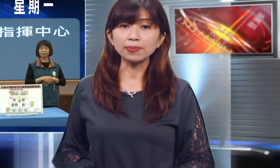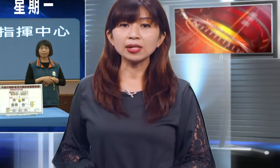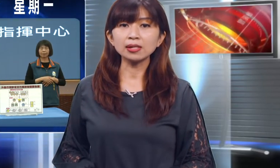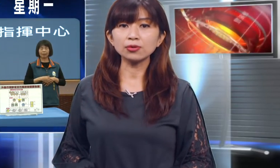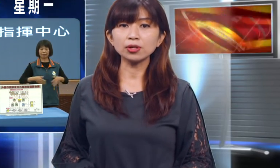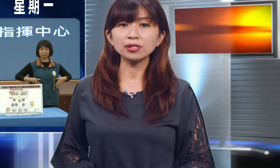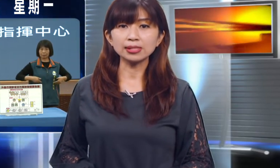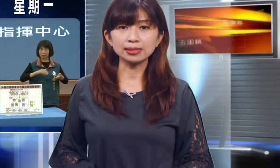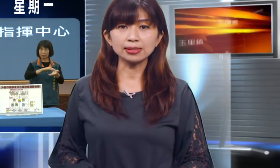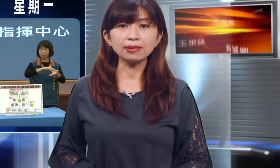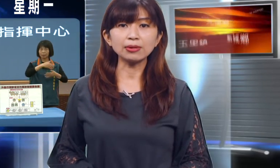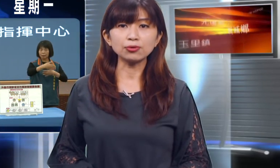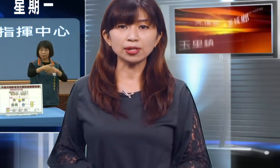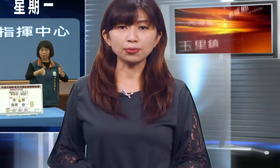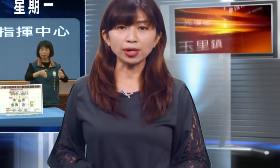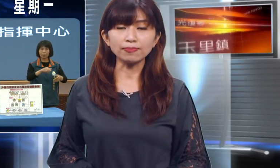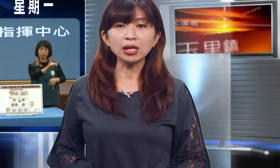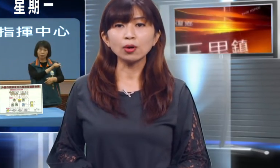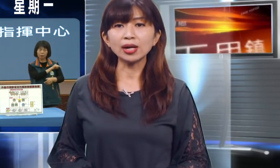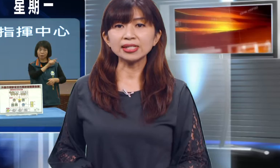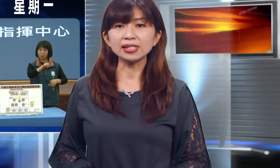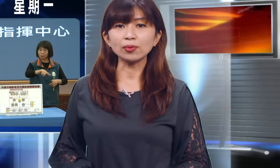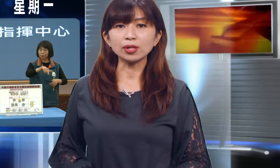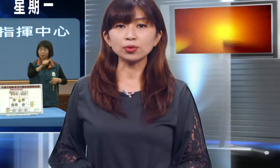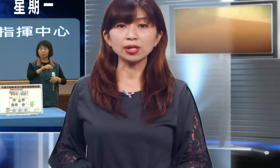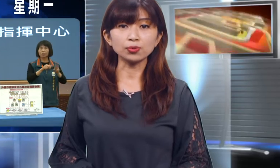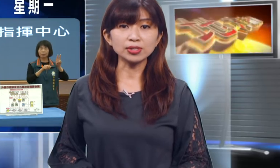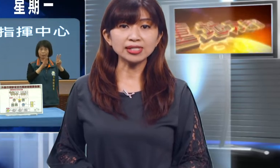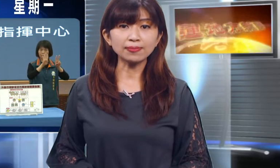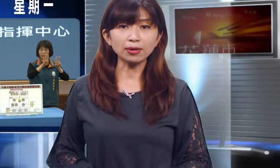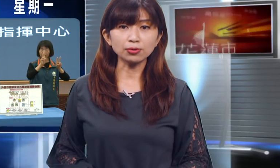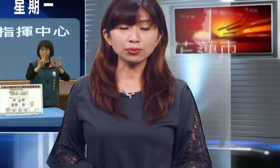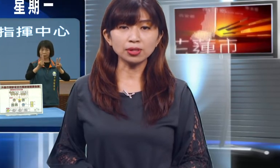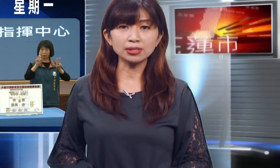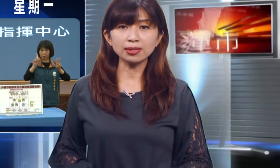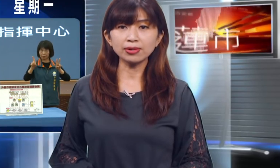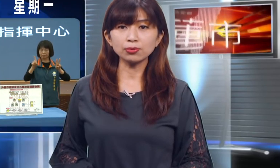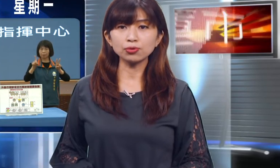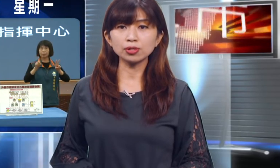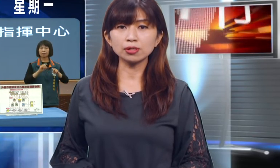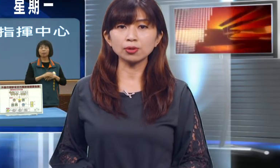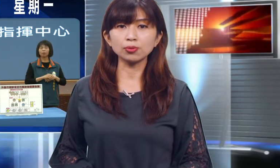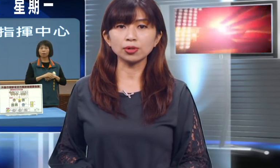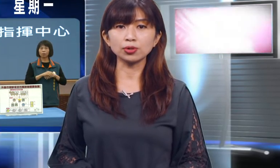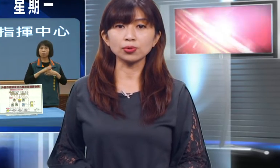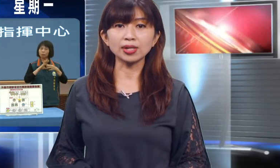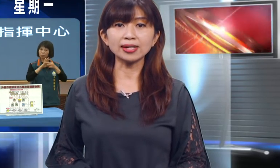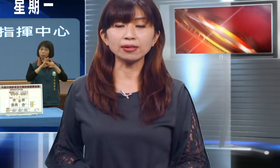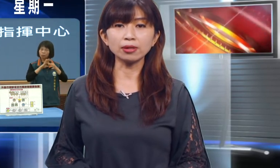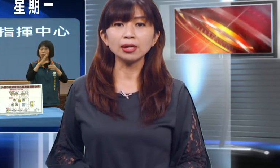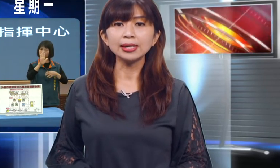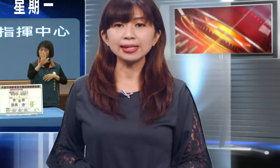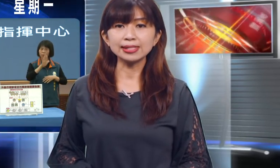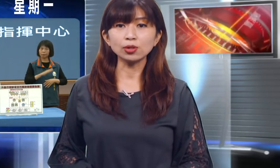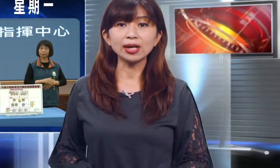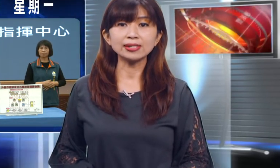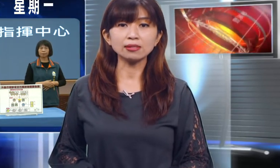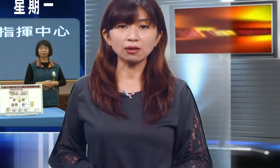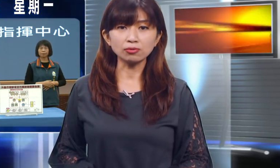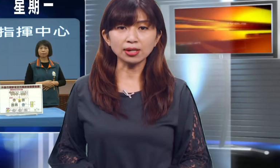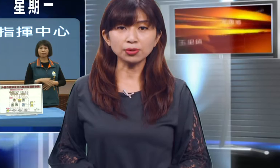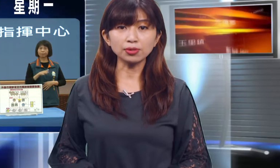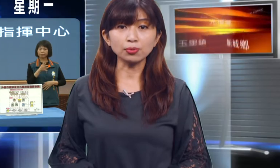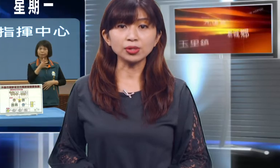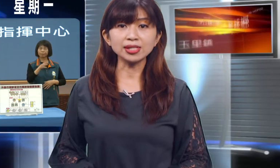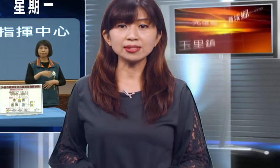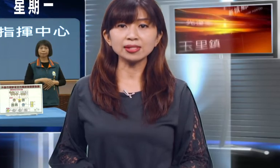以及便利商店慈济门市店员，花莲县卫生局长朱家强表示说，三位都是慈济护理师所感染的，疫情都还在掌